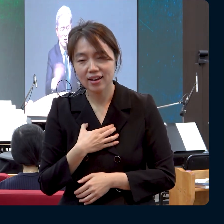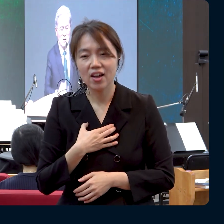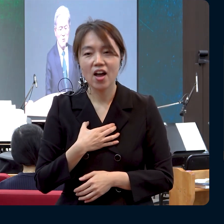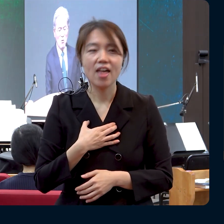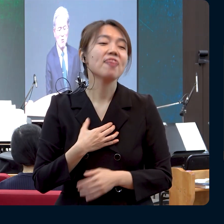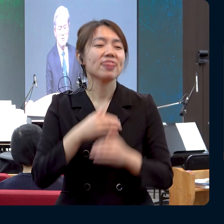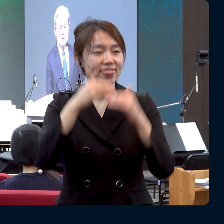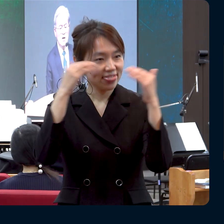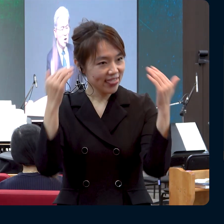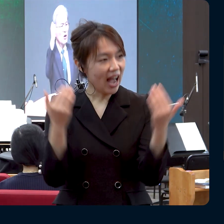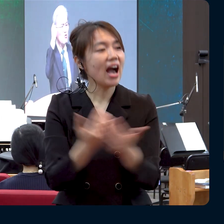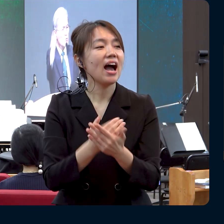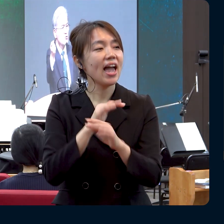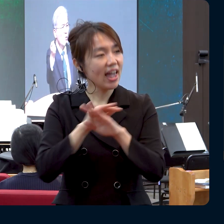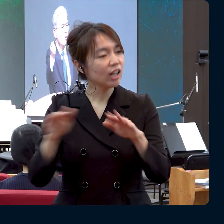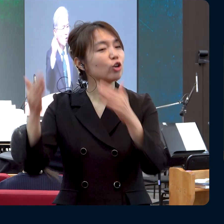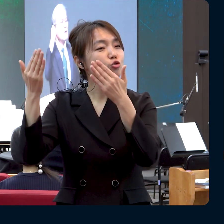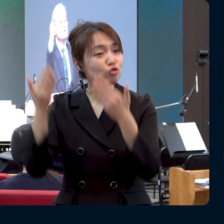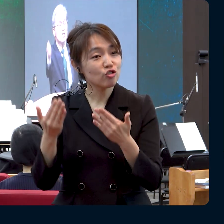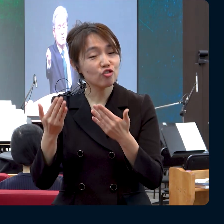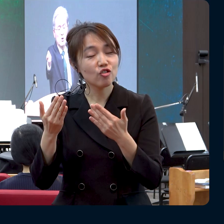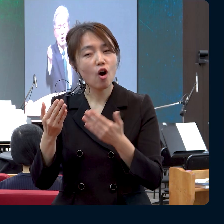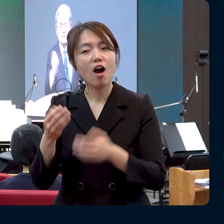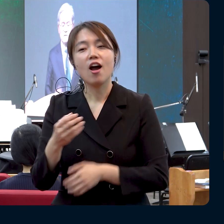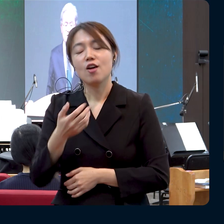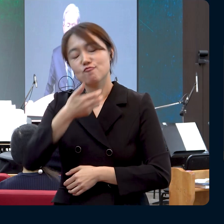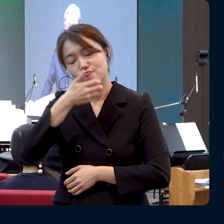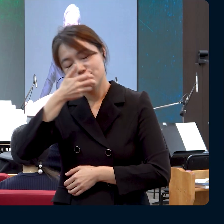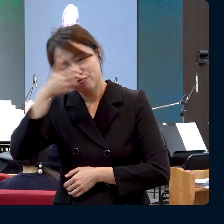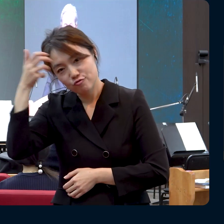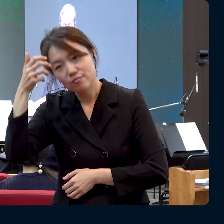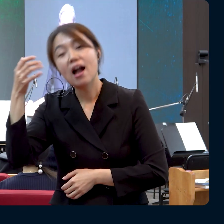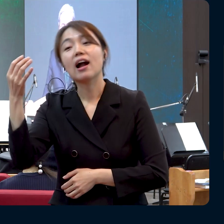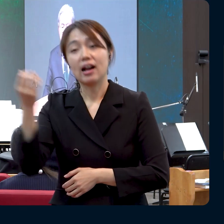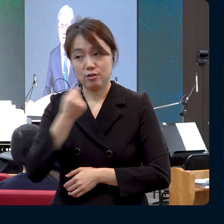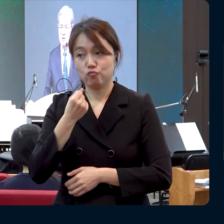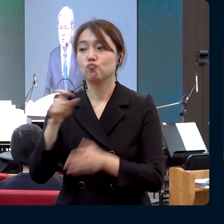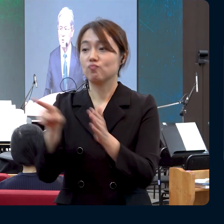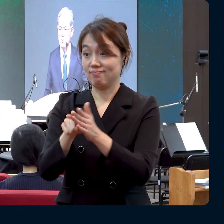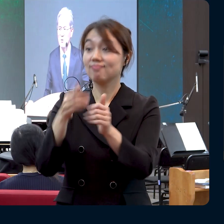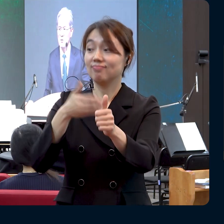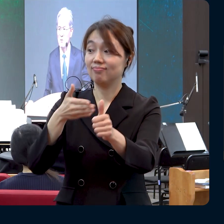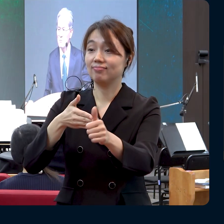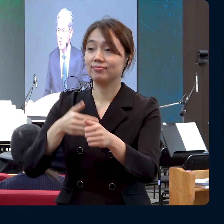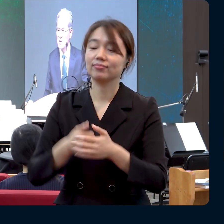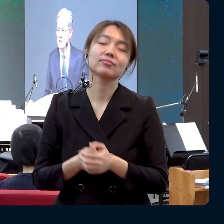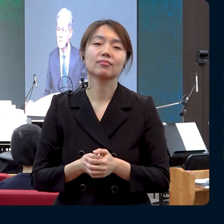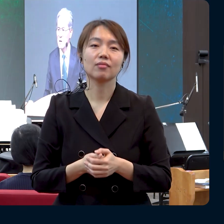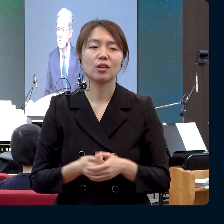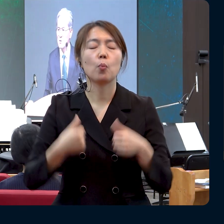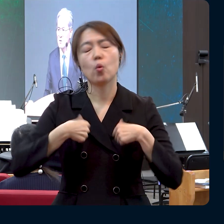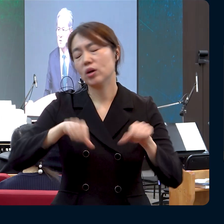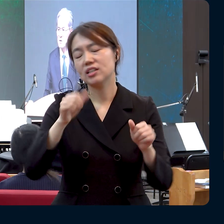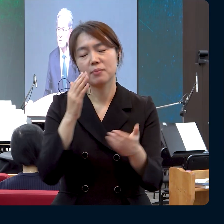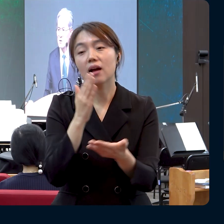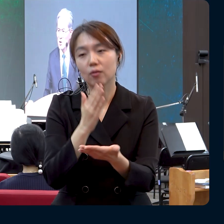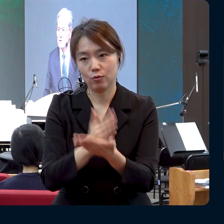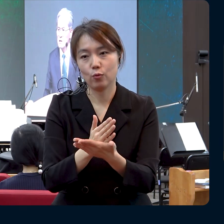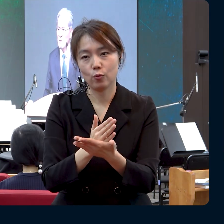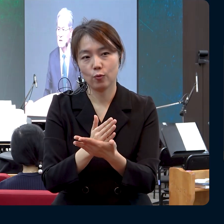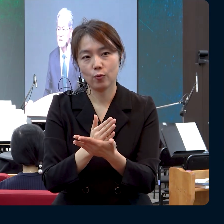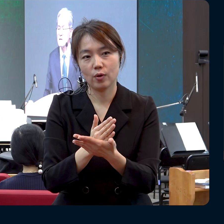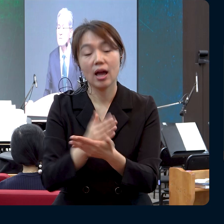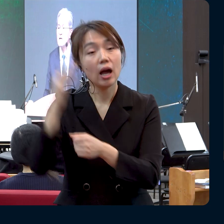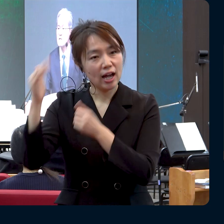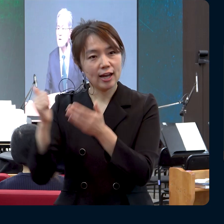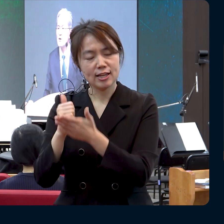떠날 것이라고, 그렇게 꿈을 꾸고 그렇게 믿으십시오, 여러분. 그리고 포기하지 말고